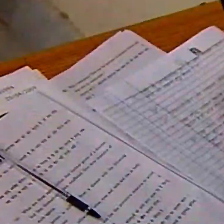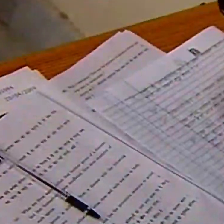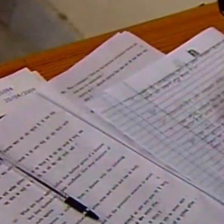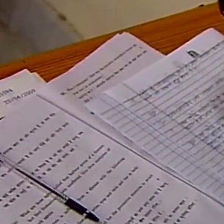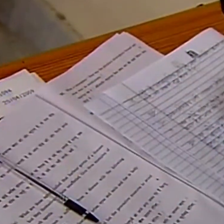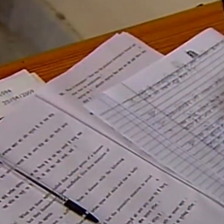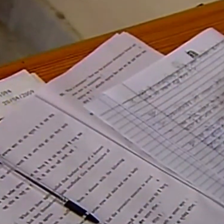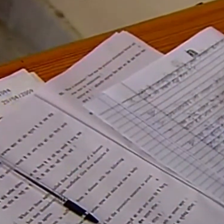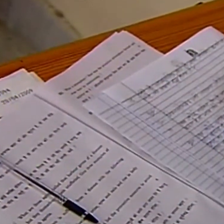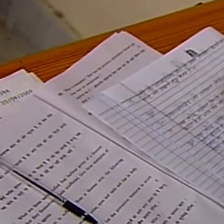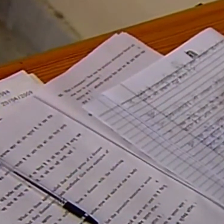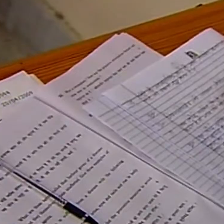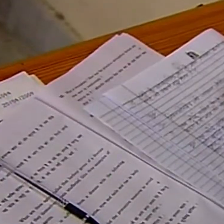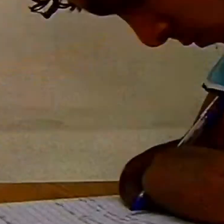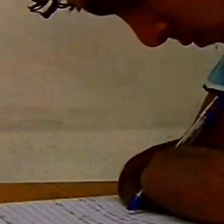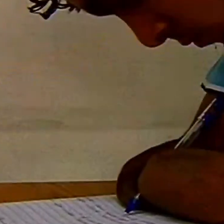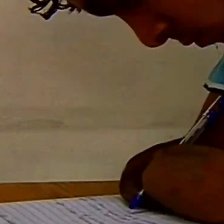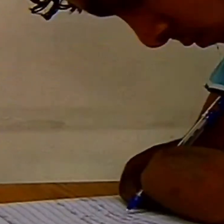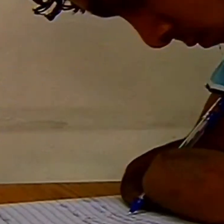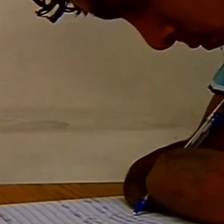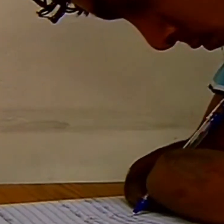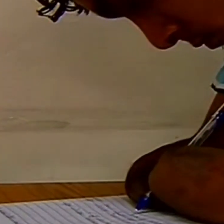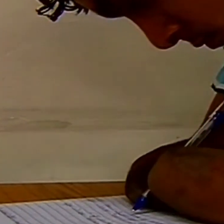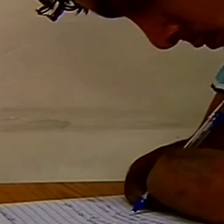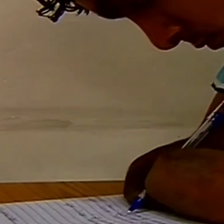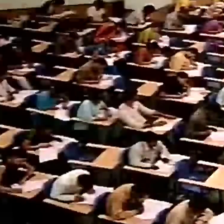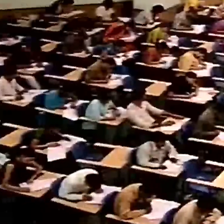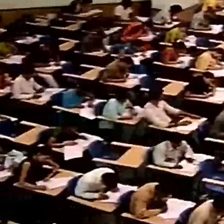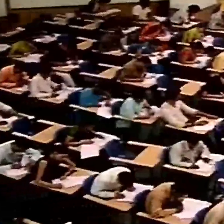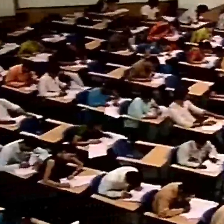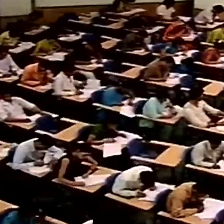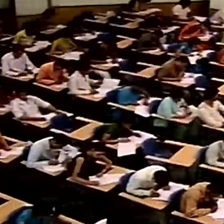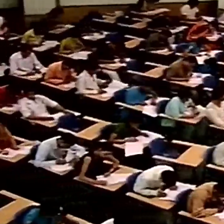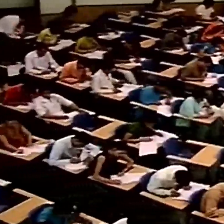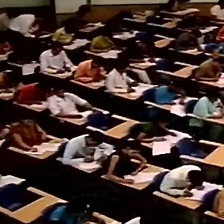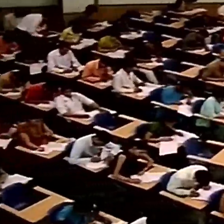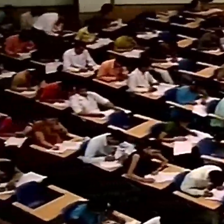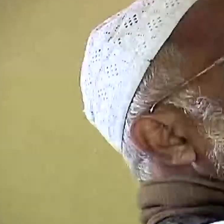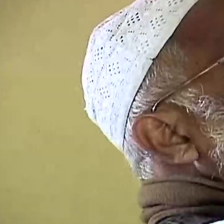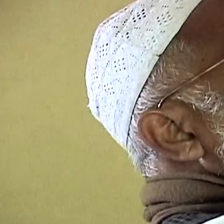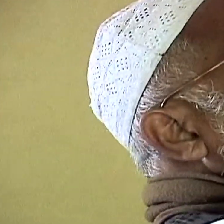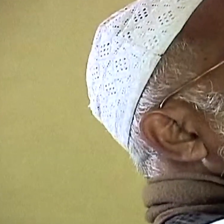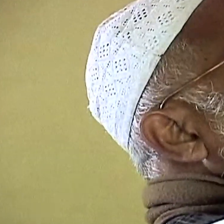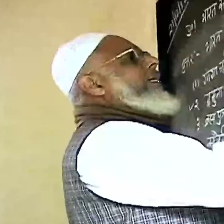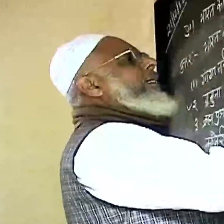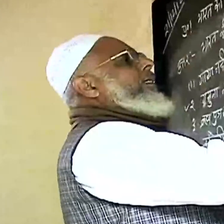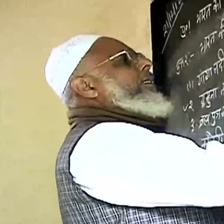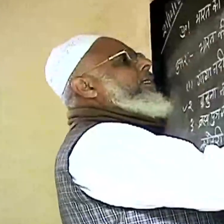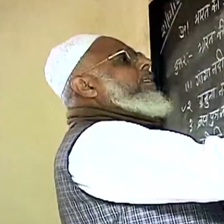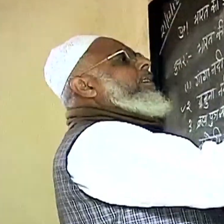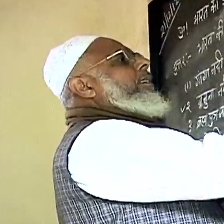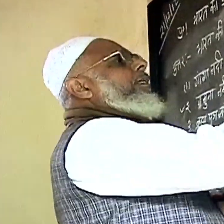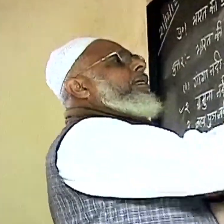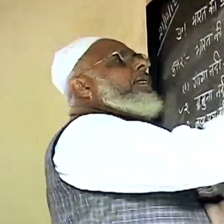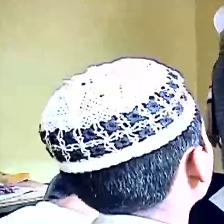फिर शिक्षा परीक्षा का अवसर एक बार ही क्यों